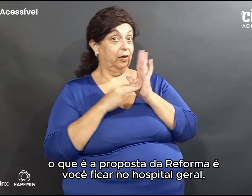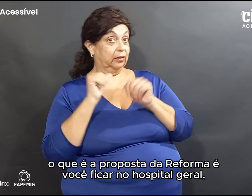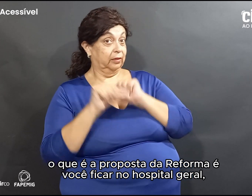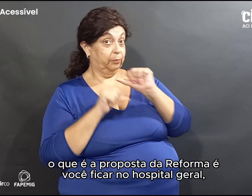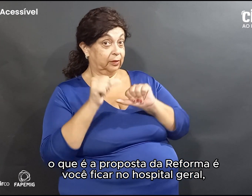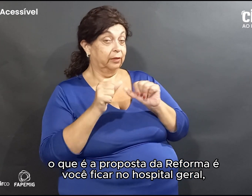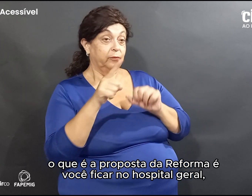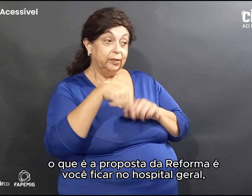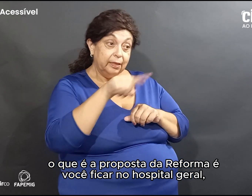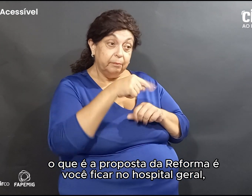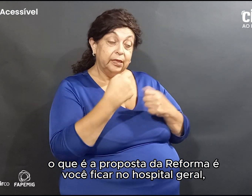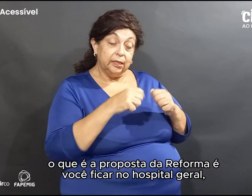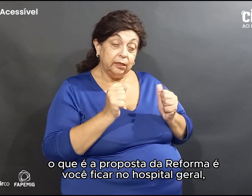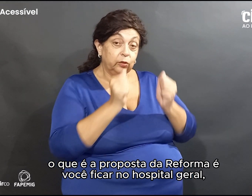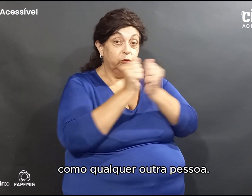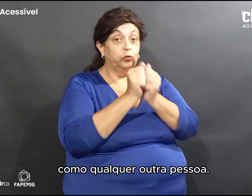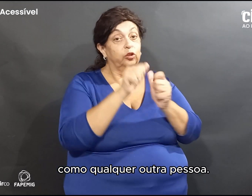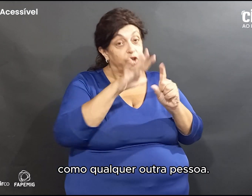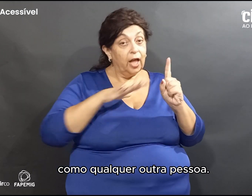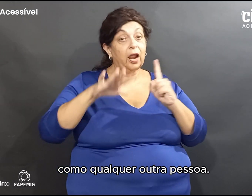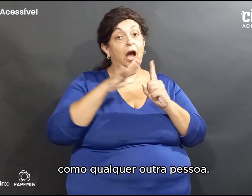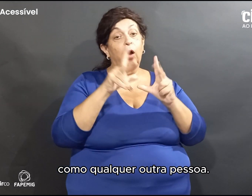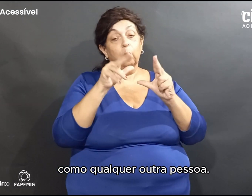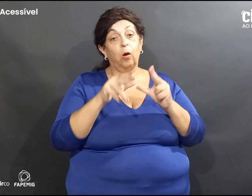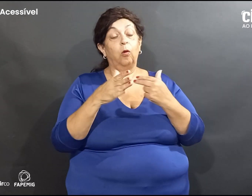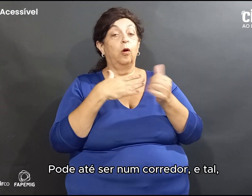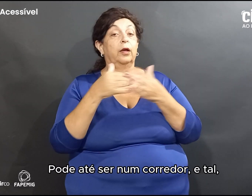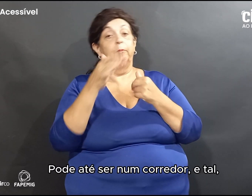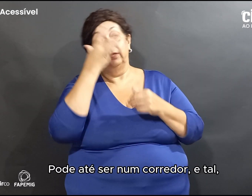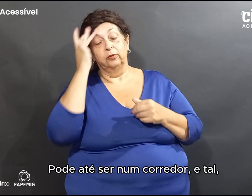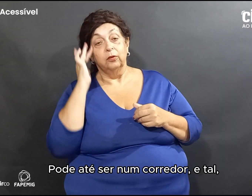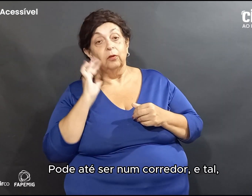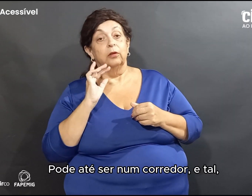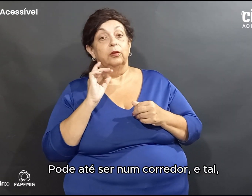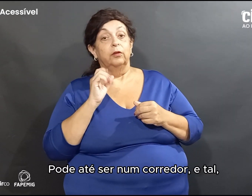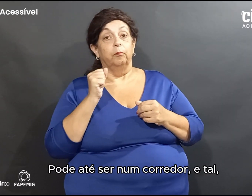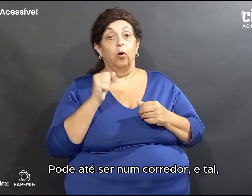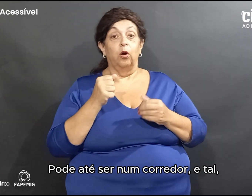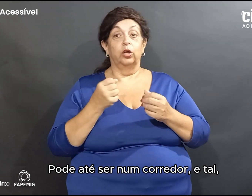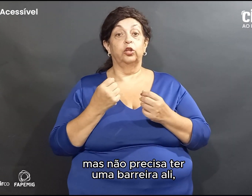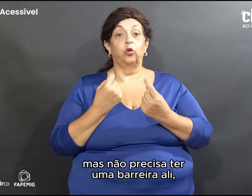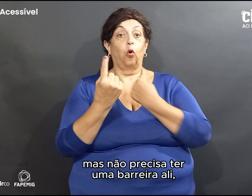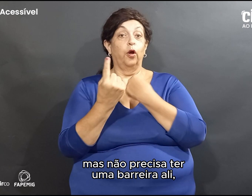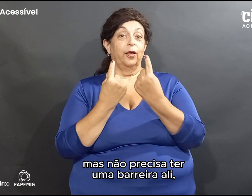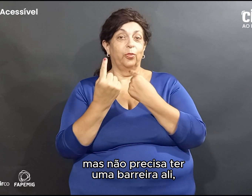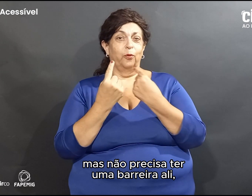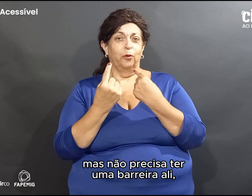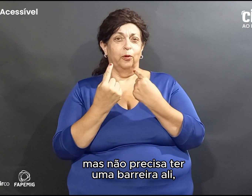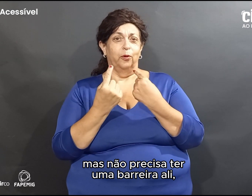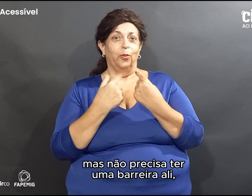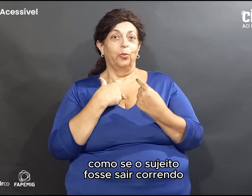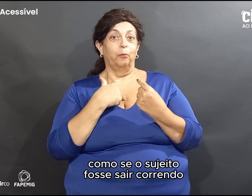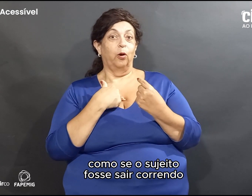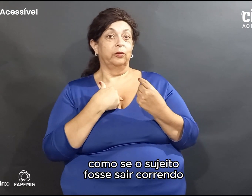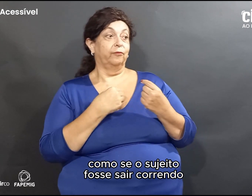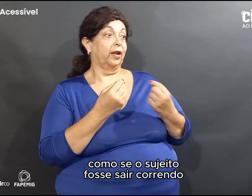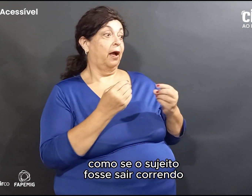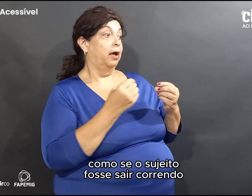ficar, né, no hospital geral como qualquer outra pessoa. Pode até ser num corredor e tal, mas não precisa ter uma barreira ali, como se o sujeito fosse sair